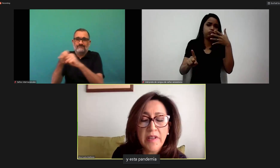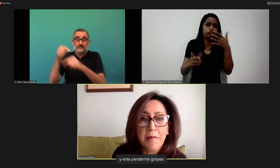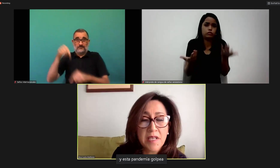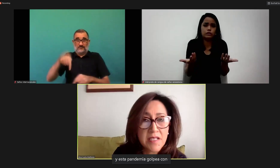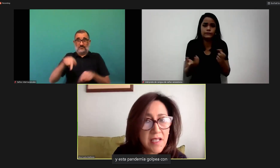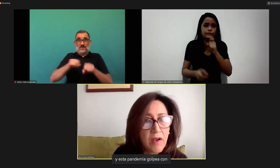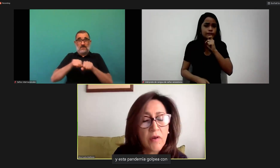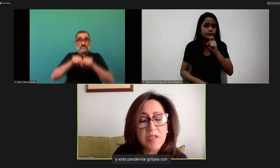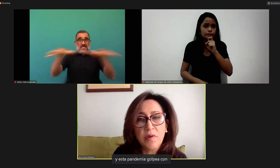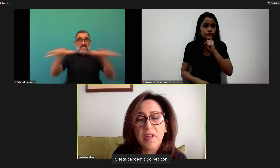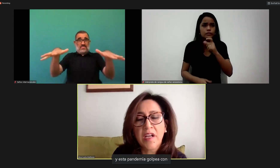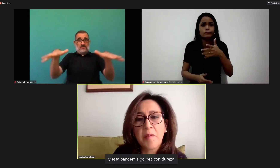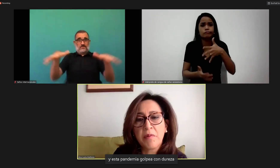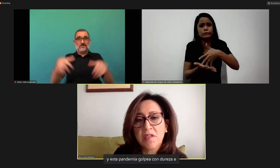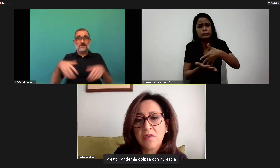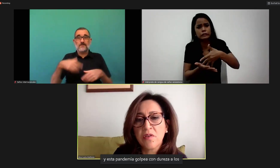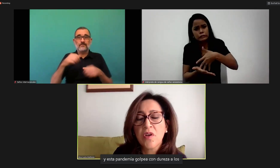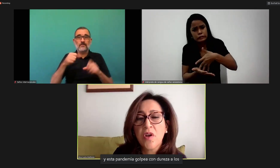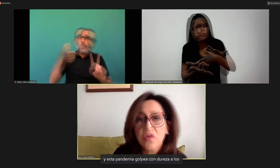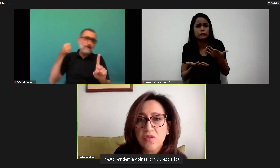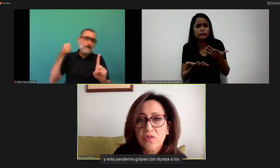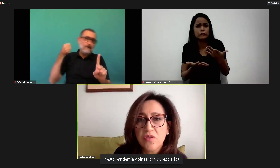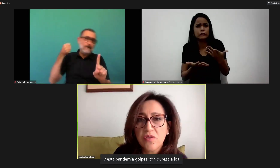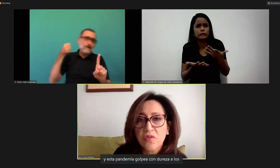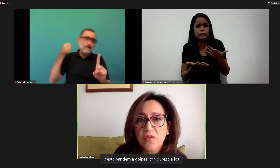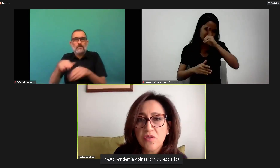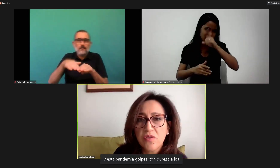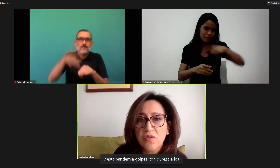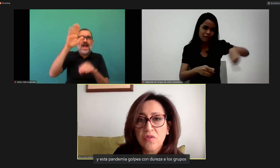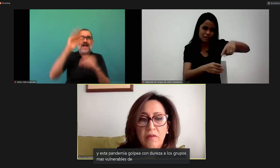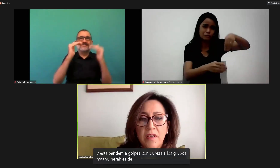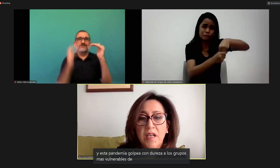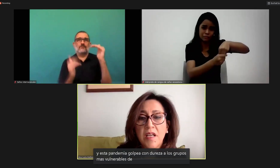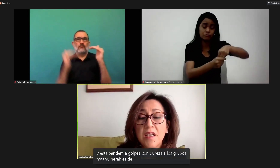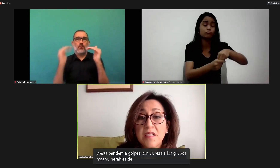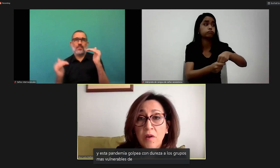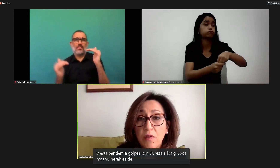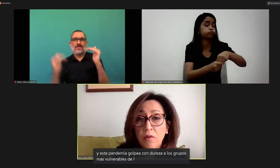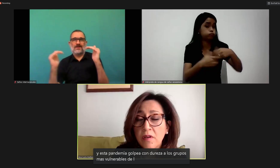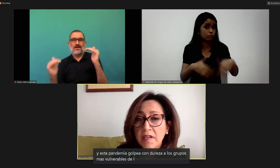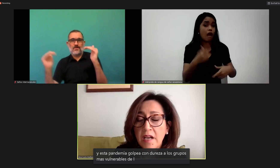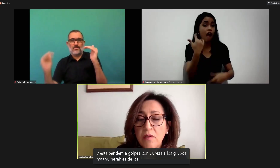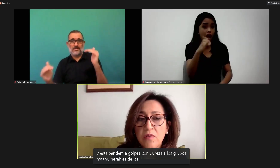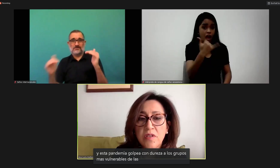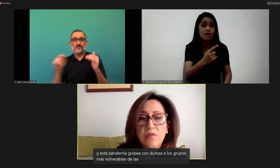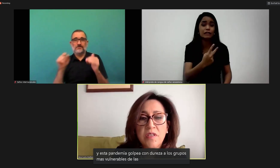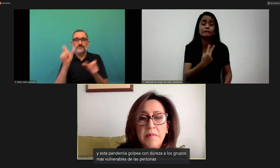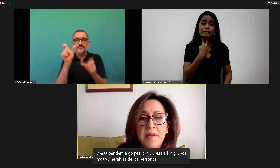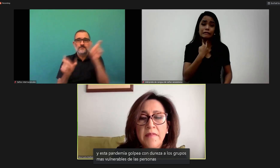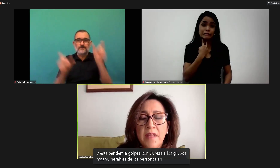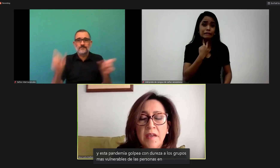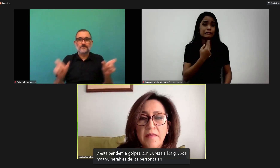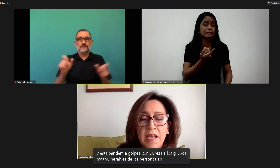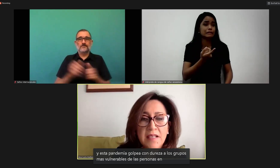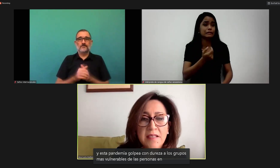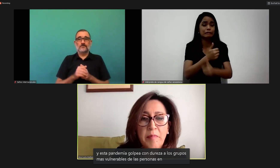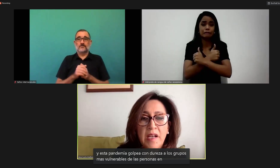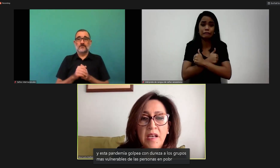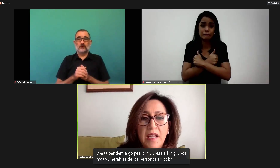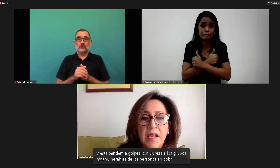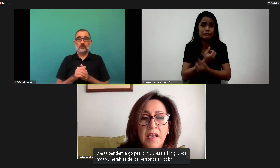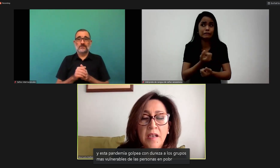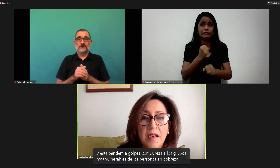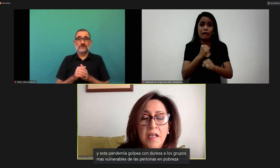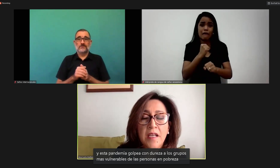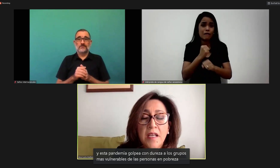más vulnerables que corresponden a la población de pobreza extrema en la región. Según cálculos inclusive de la